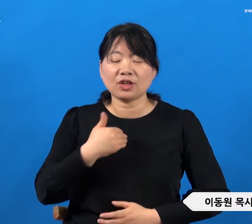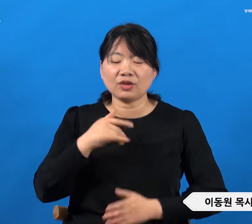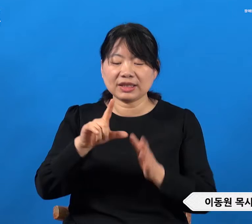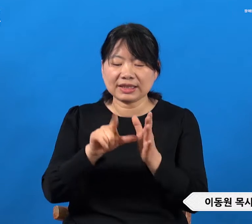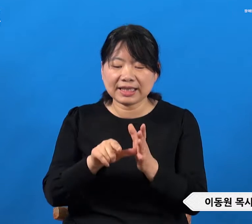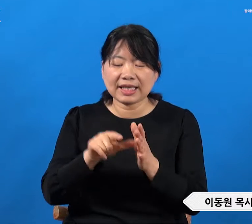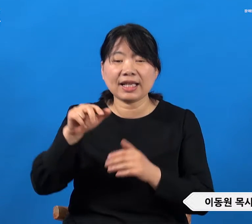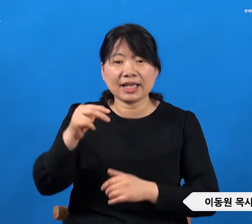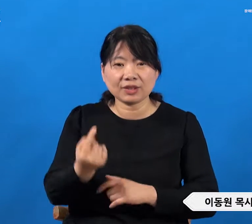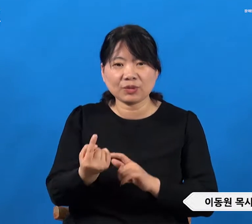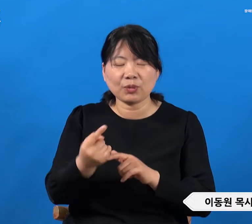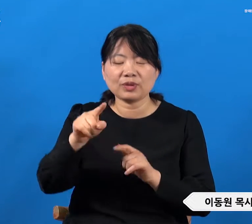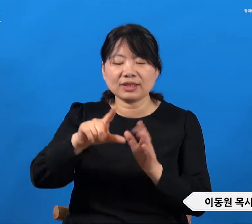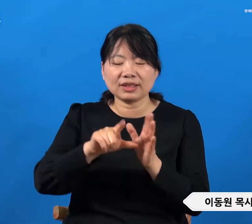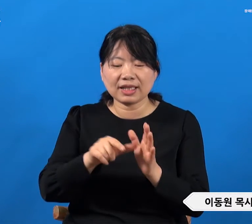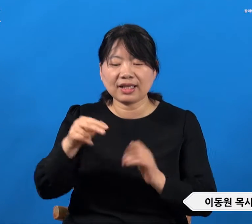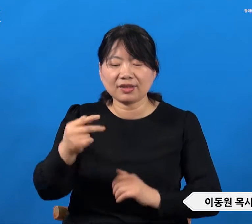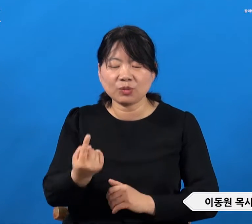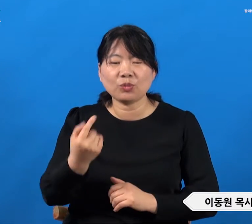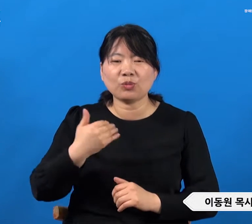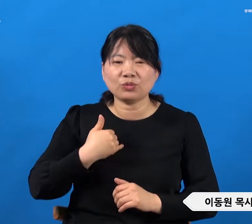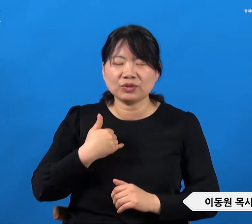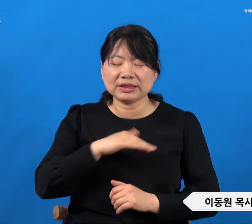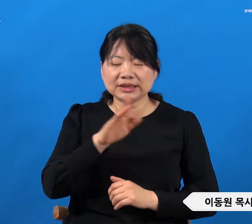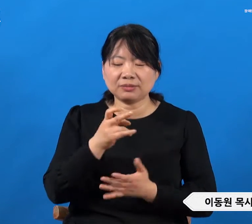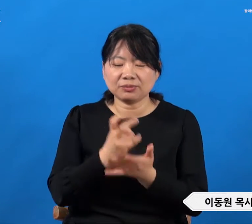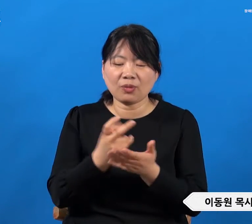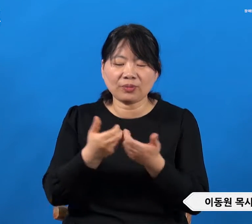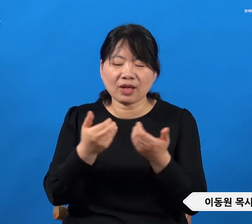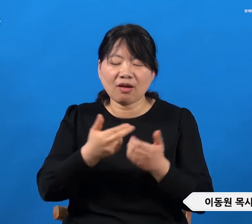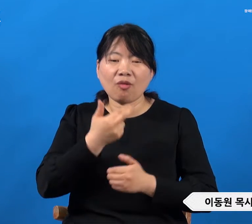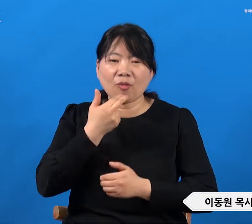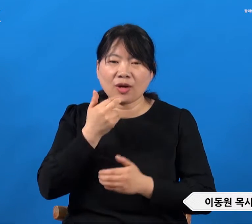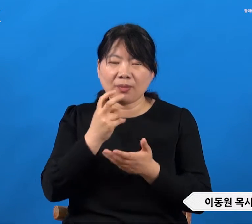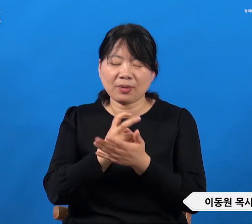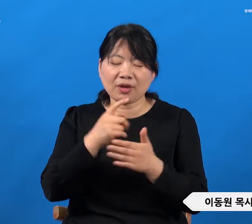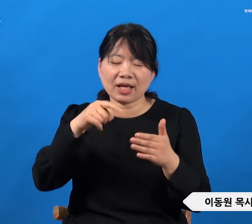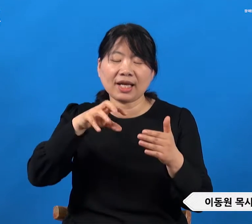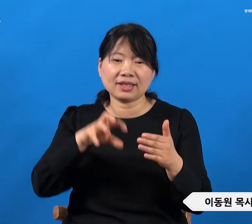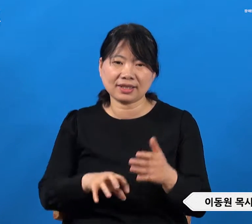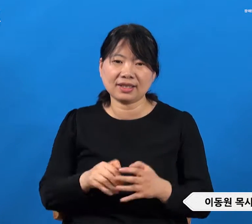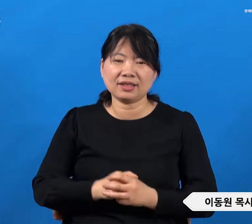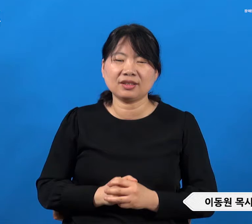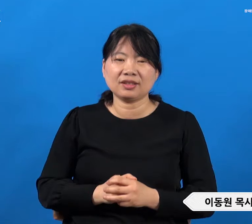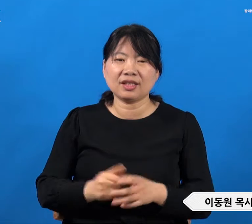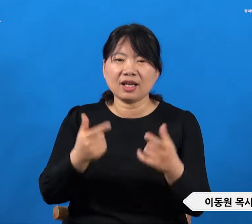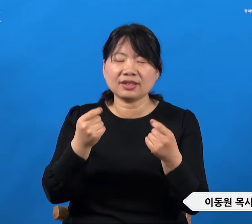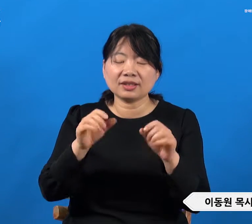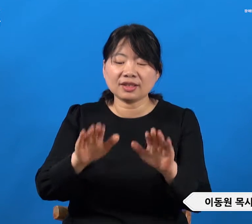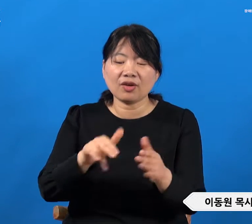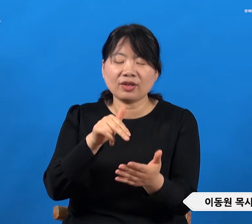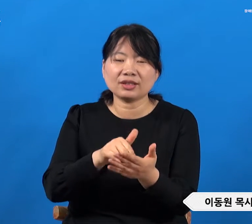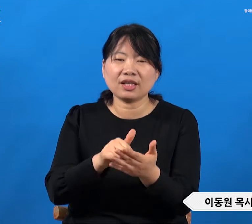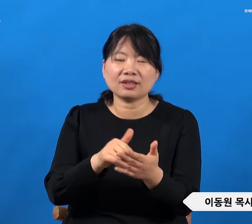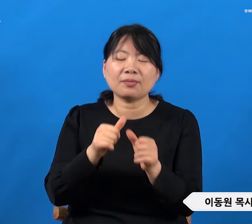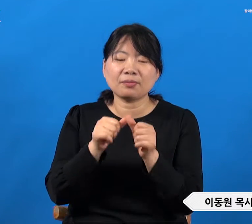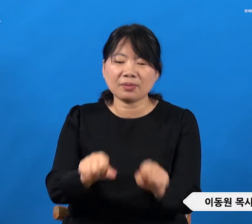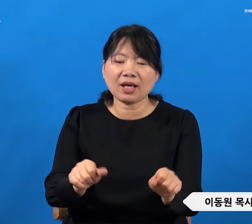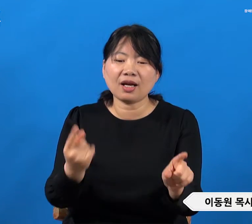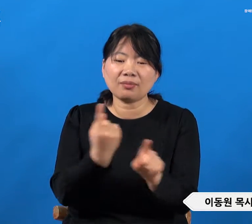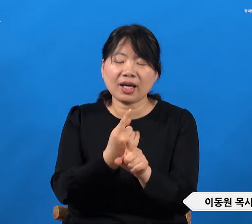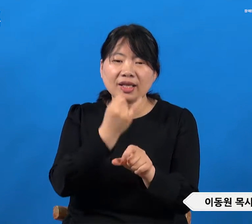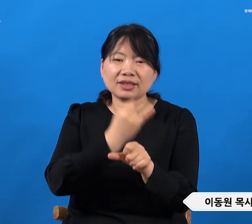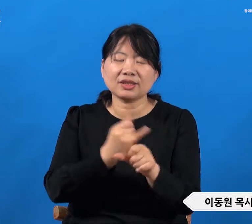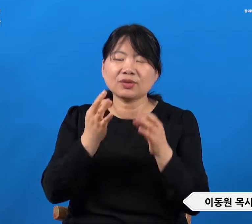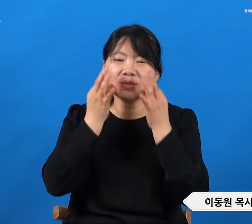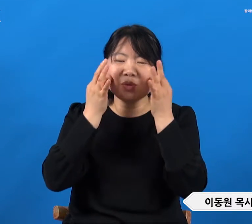저는 그럴 때라도 우리는 법을 떠나지 않고 법 안에서 그런 현실을 타개하고